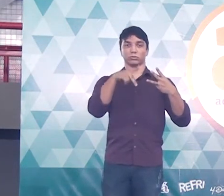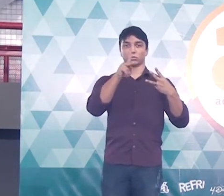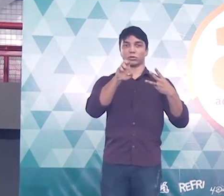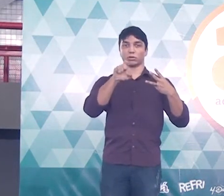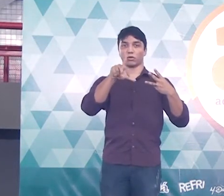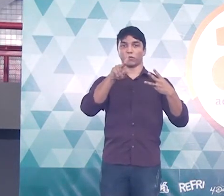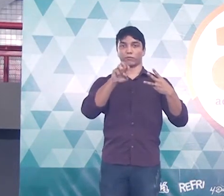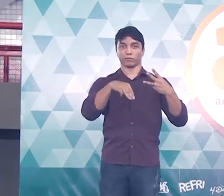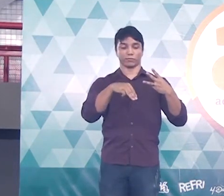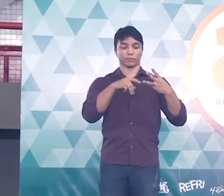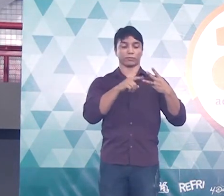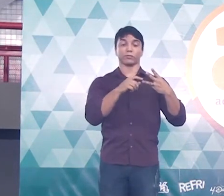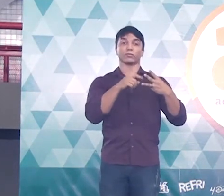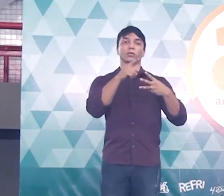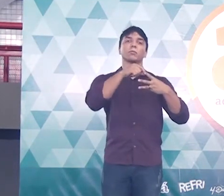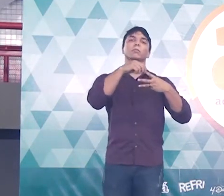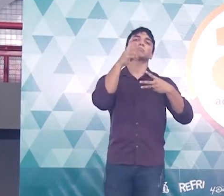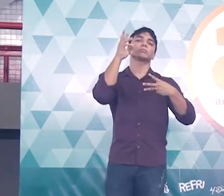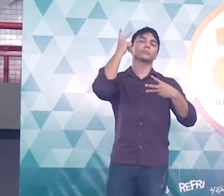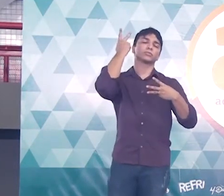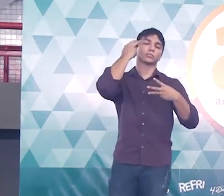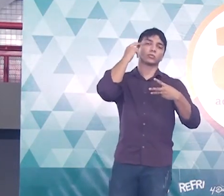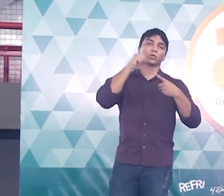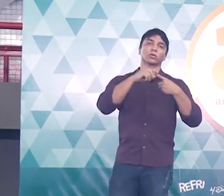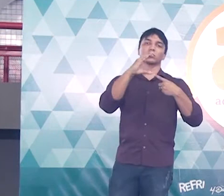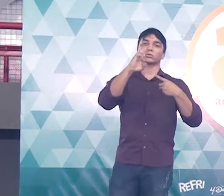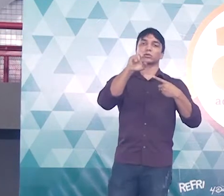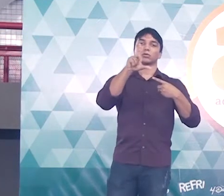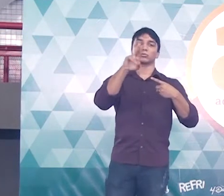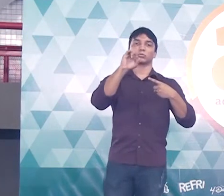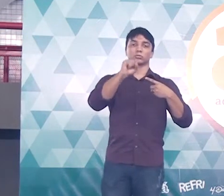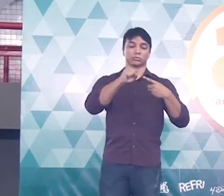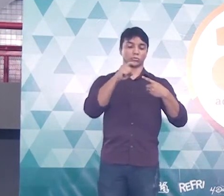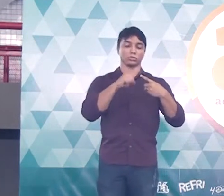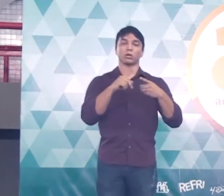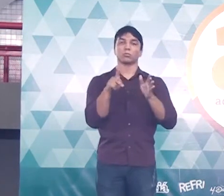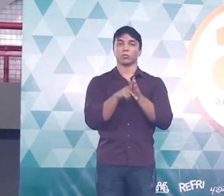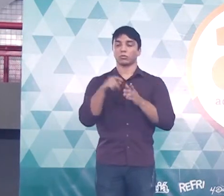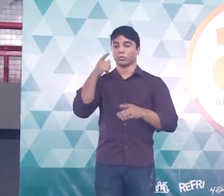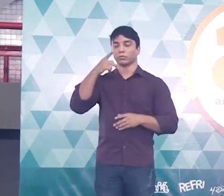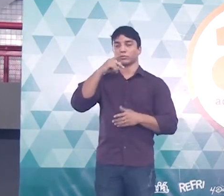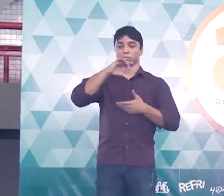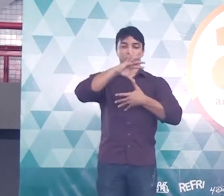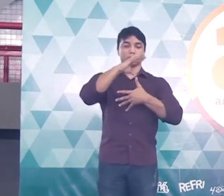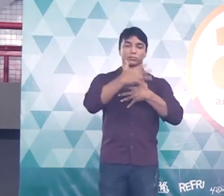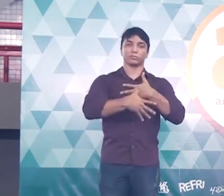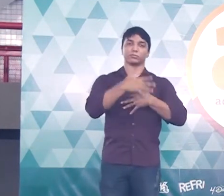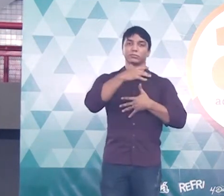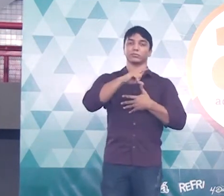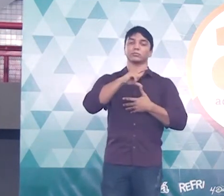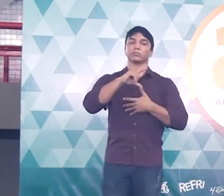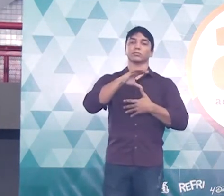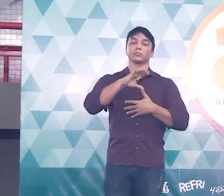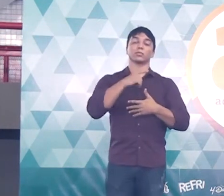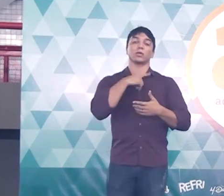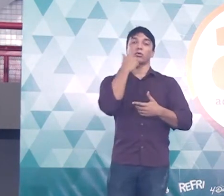A Celsius, do nosso cotidiano, dos países latinos, a